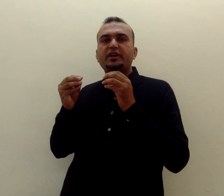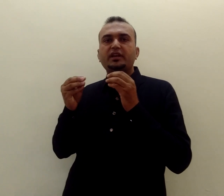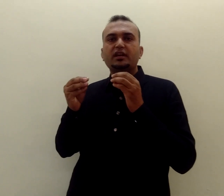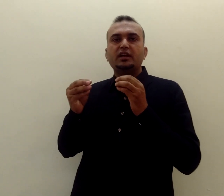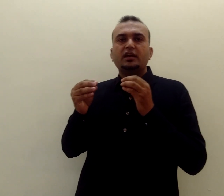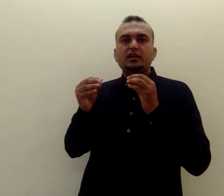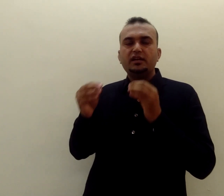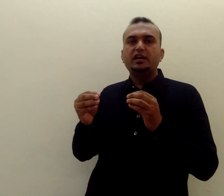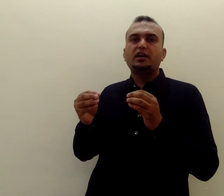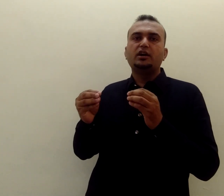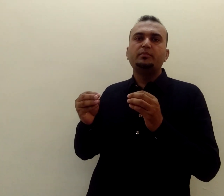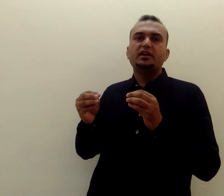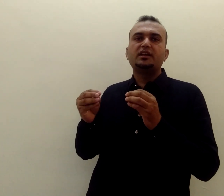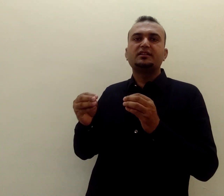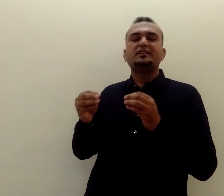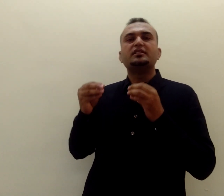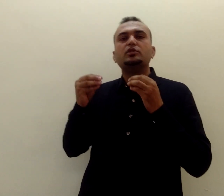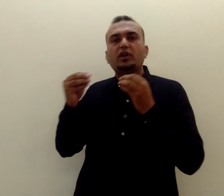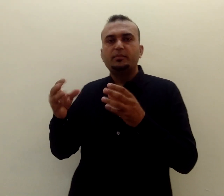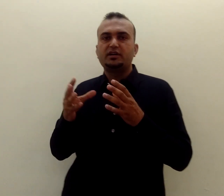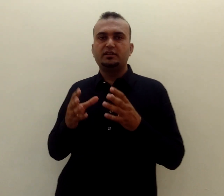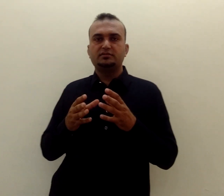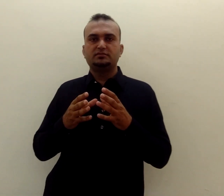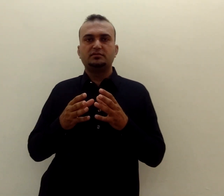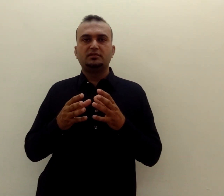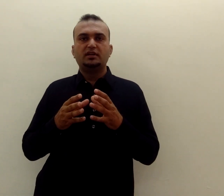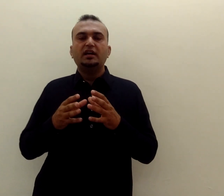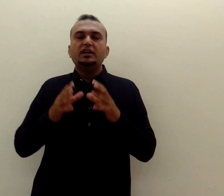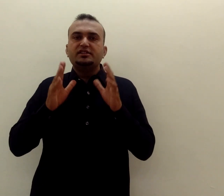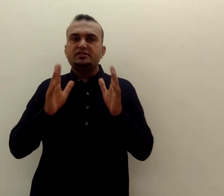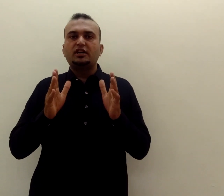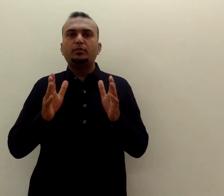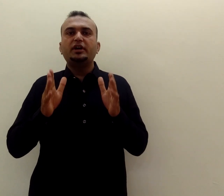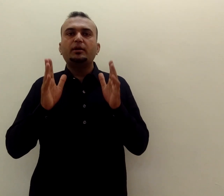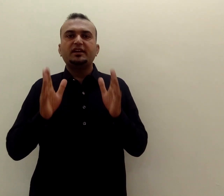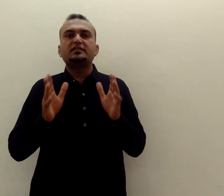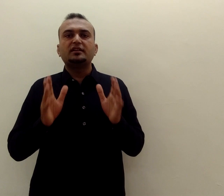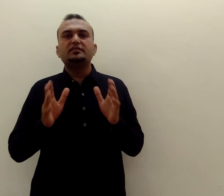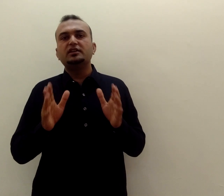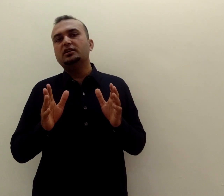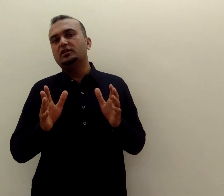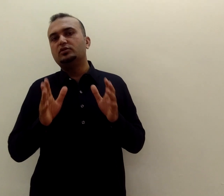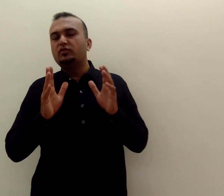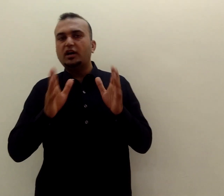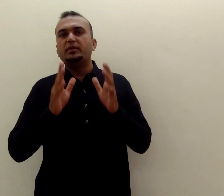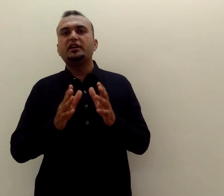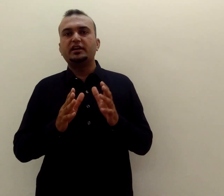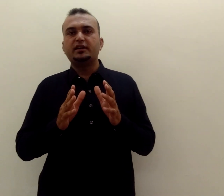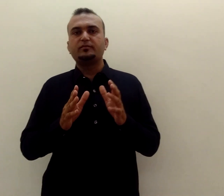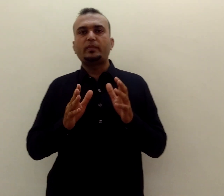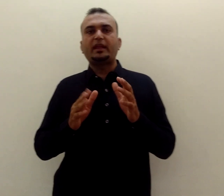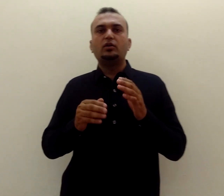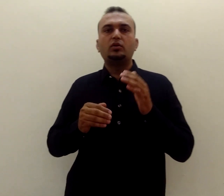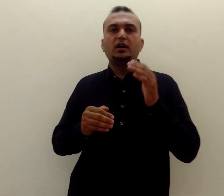अपनी नेक काम में अल्लाह ताला से दुआ मांगें। जिस काम में आप अल्लाह ताला से दुआ मांगेंगे और